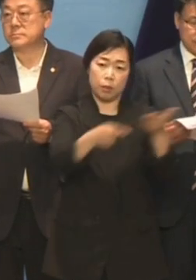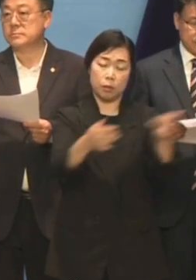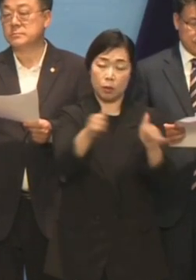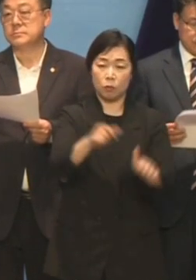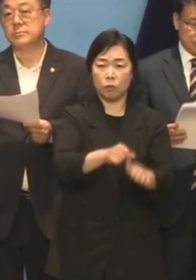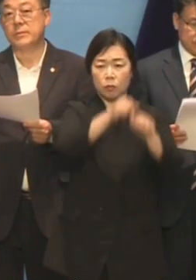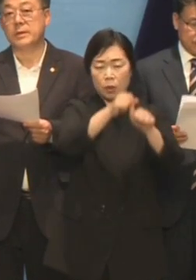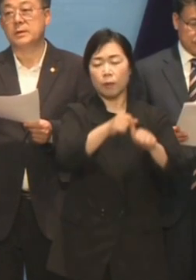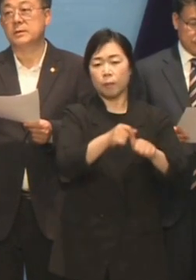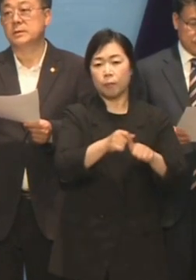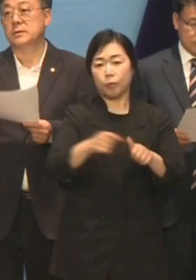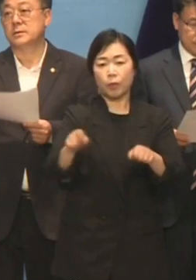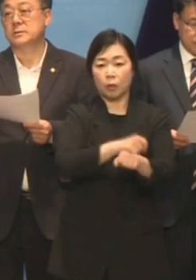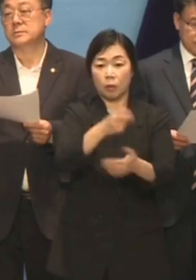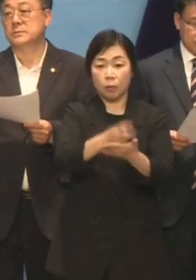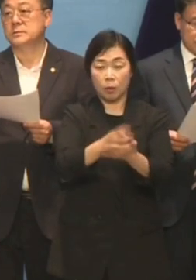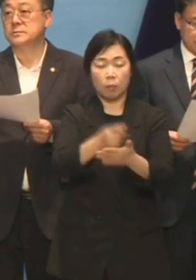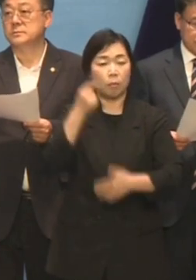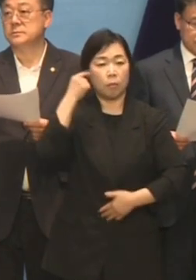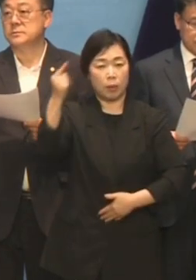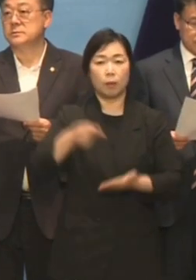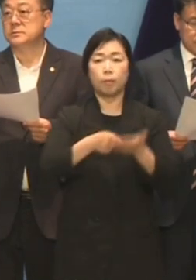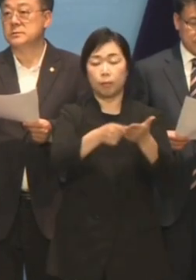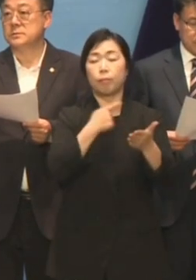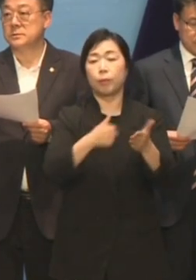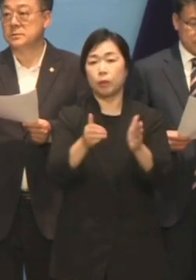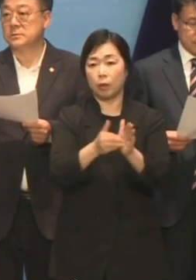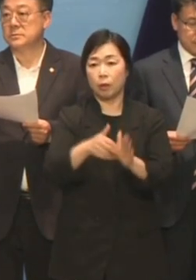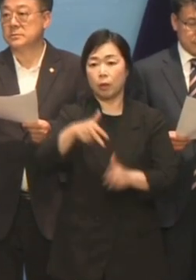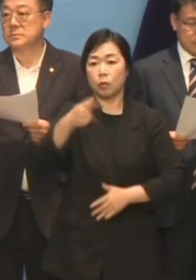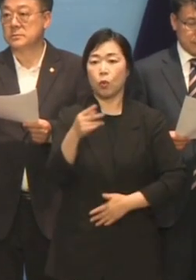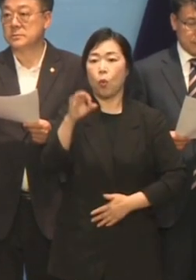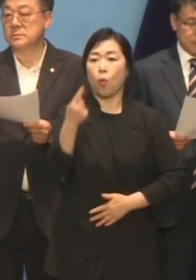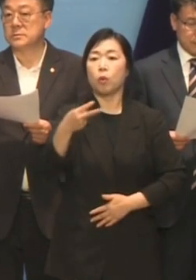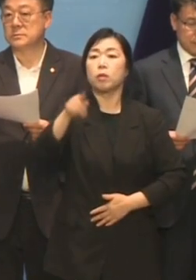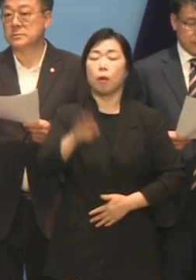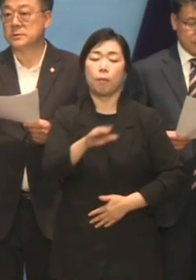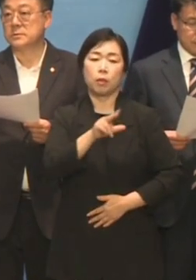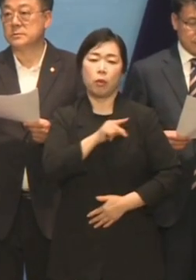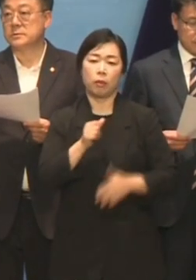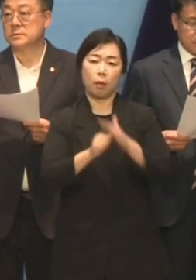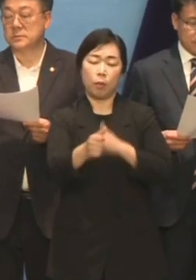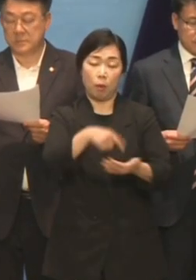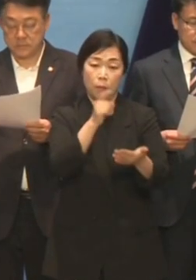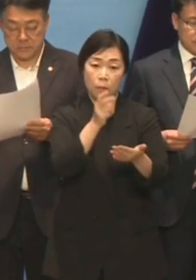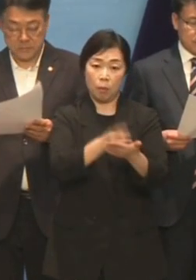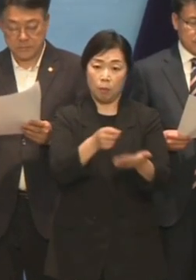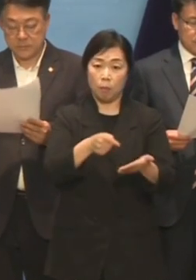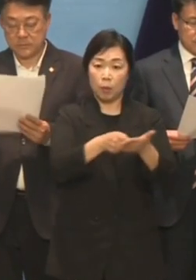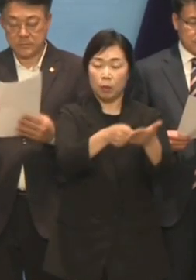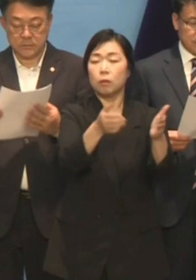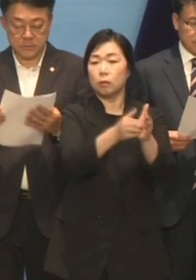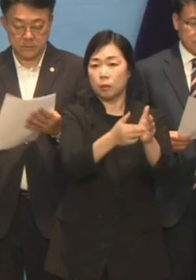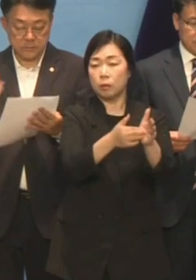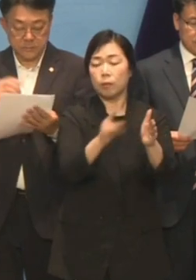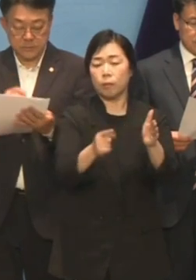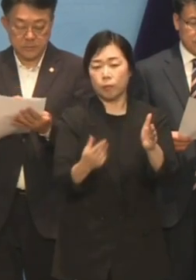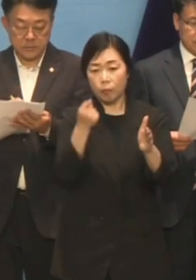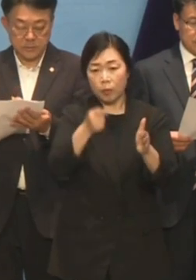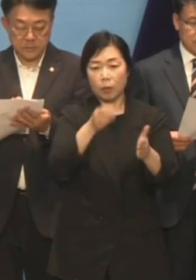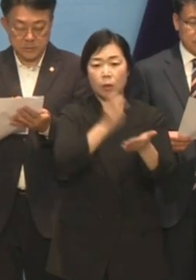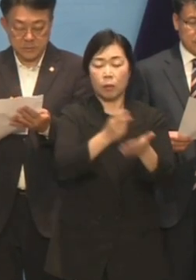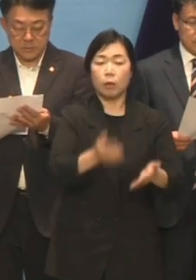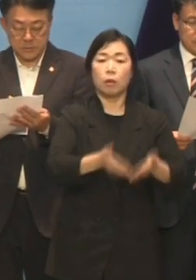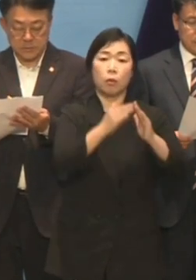있는 특별법을 조호섭 의원님 대표 발의로 발의한 바가 있습니다. 이 법의 신속한 논의만이 잇따른 이